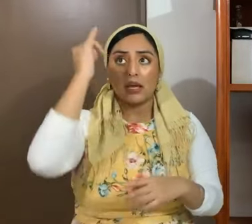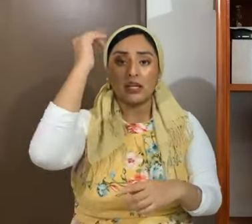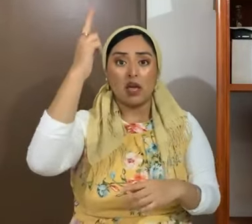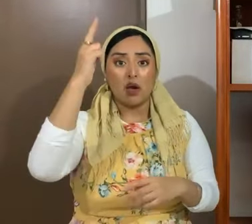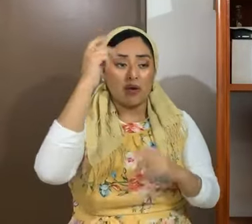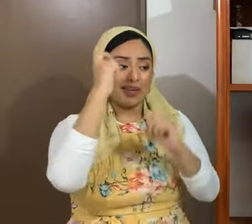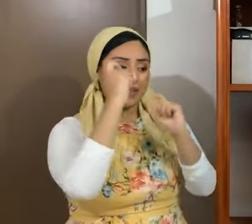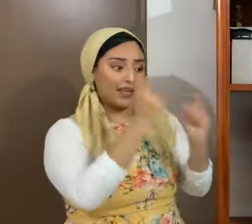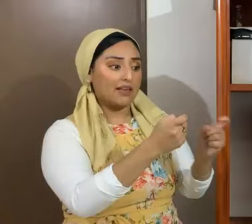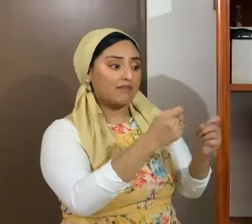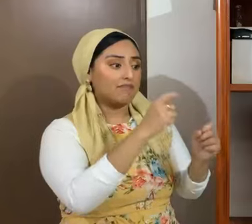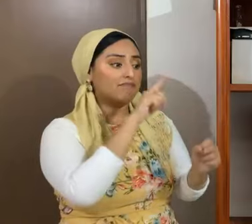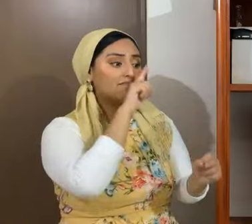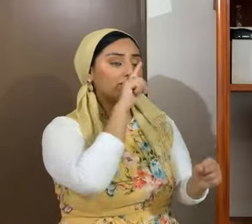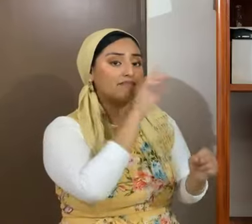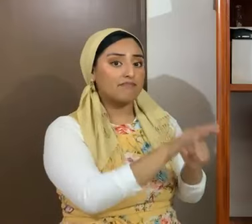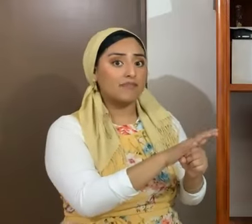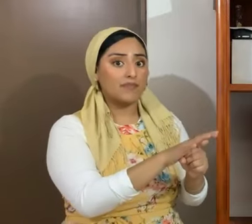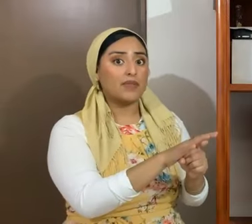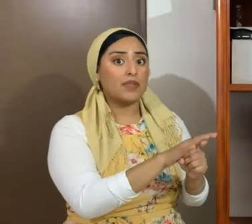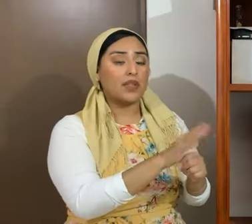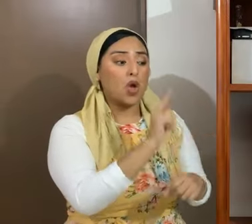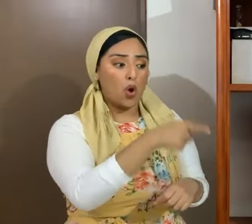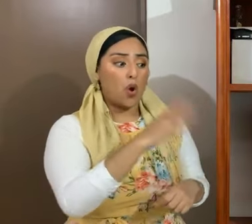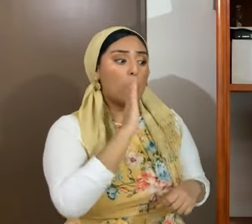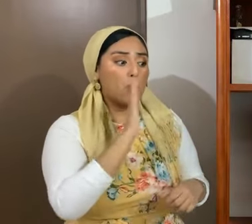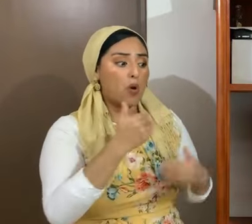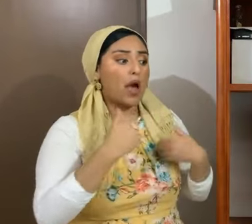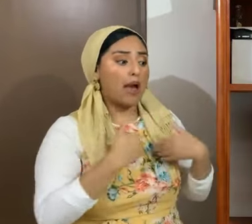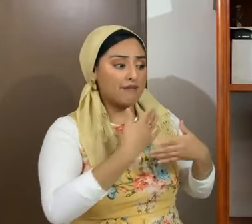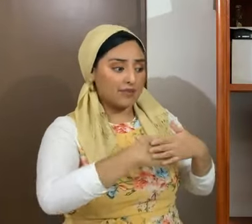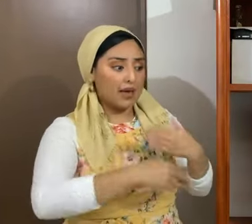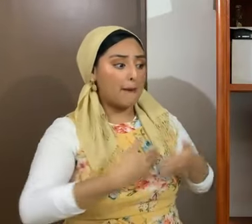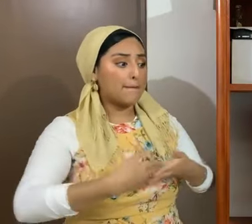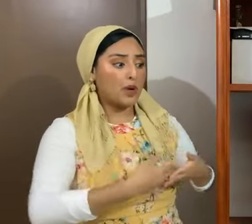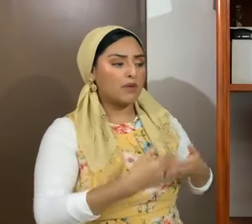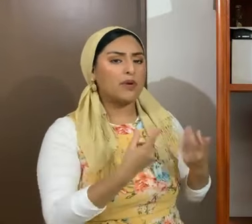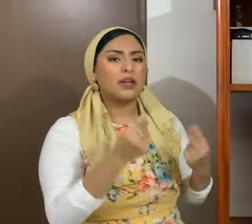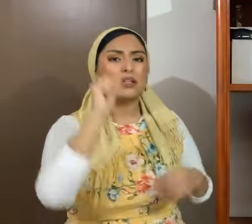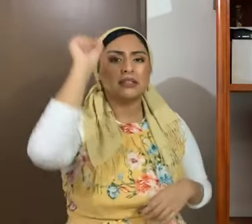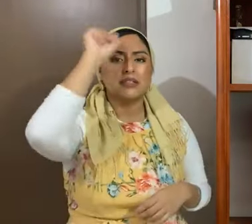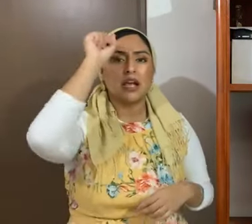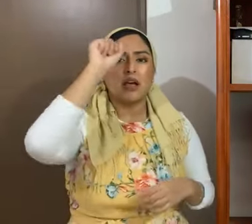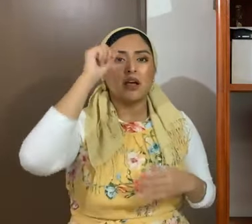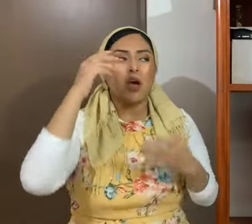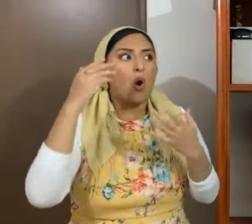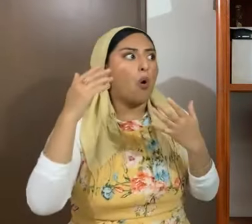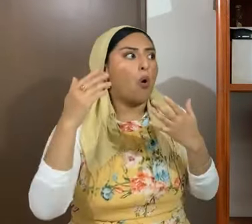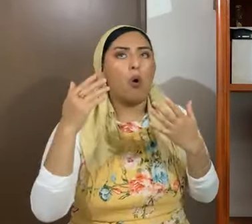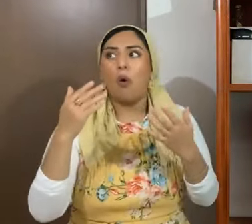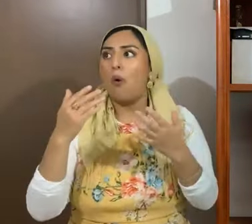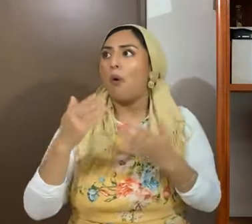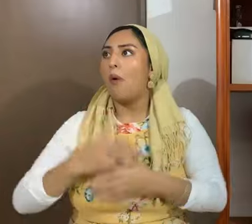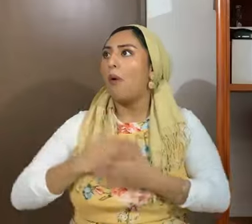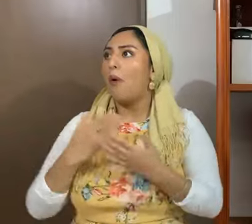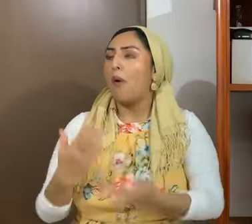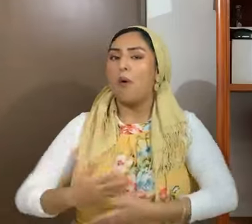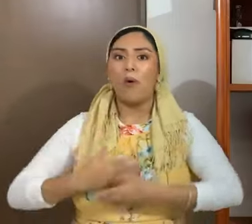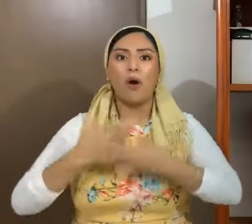da la promesa de un hijo a Sara, ¿qué es lo que hace ella? Se goza, se